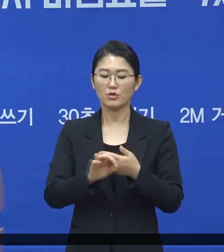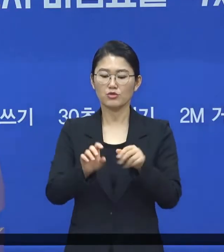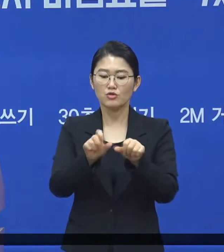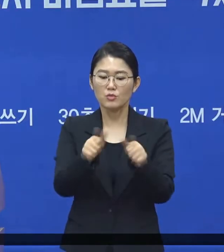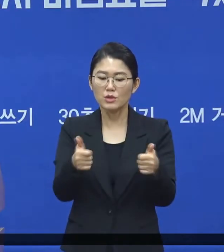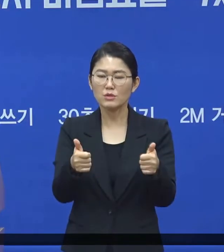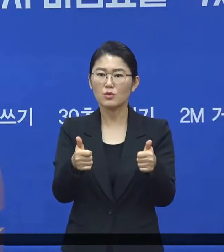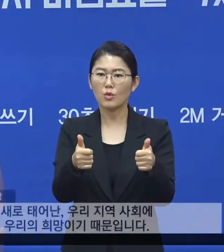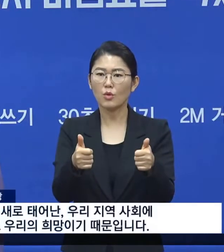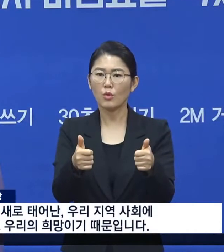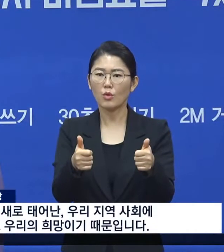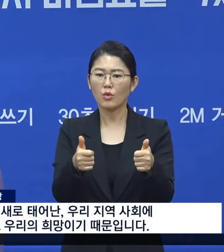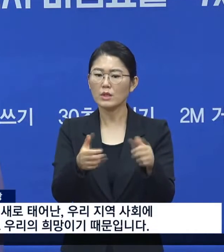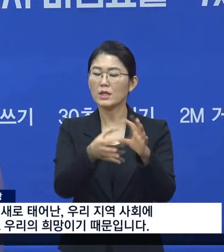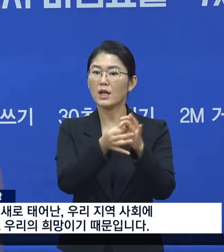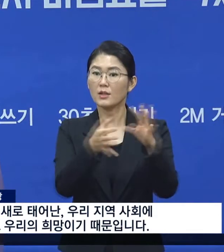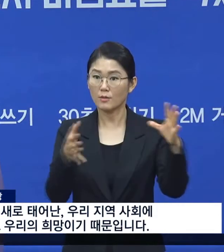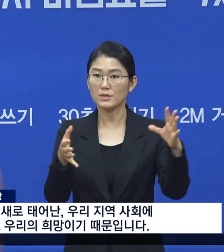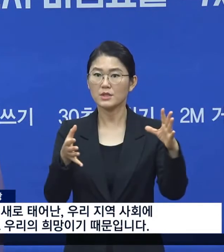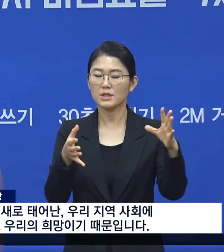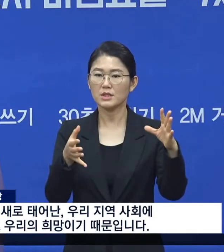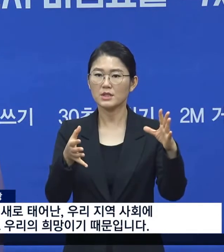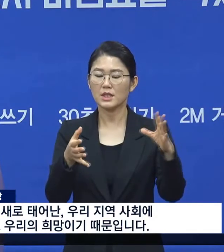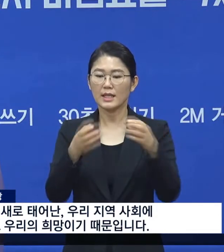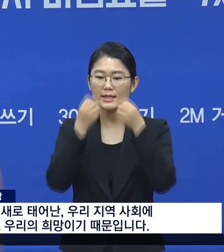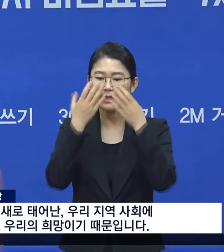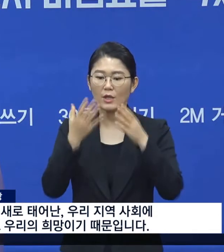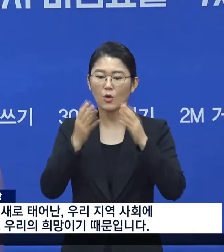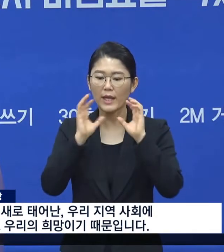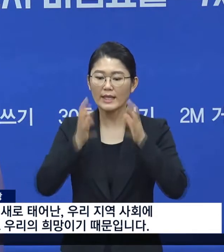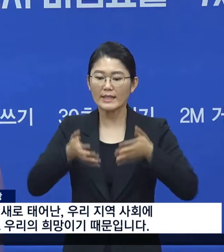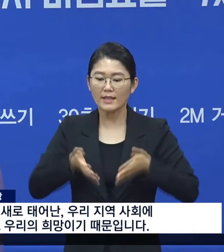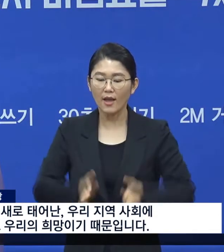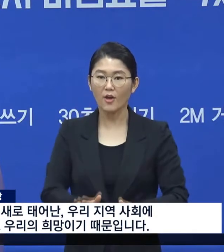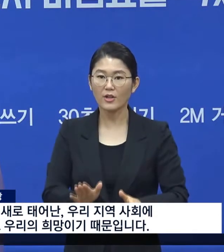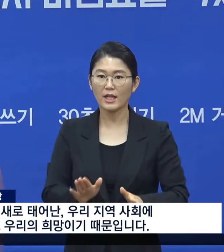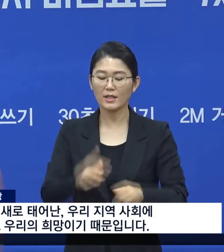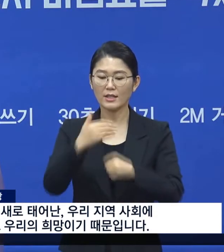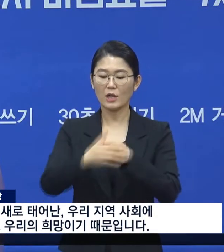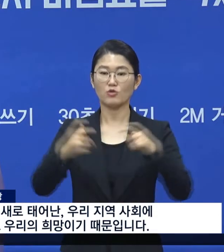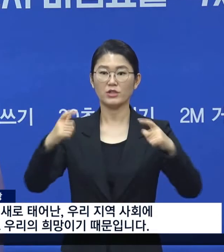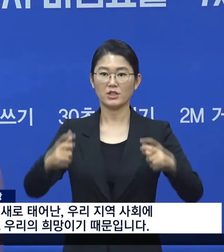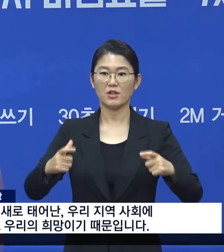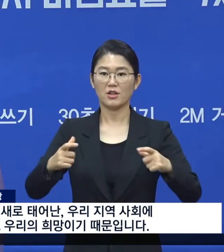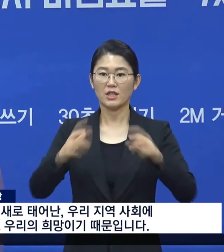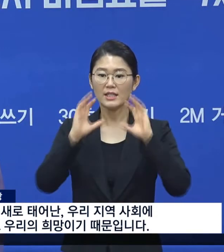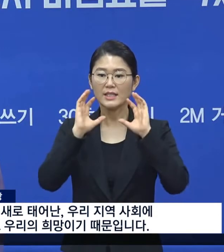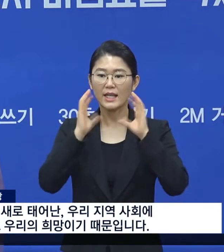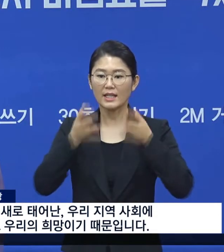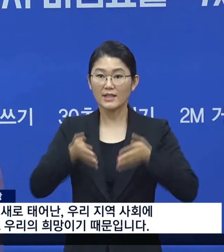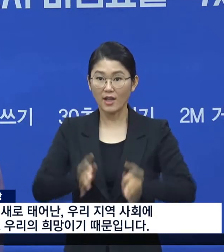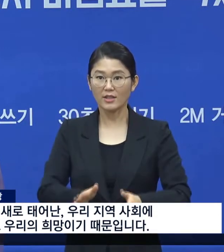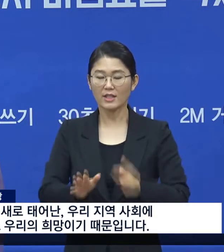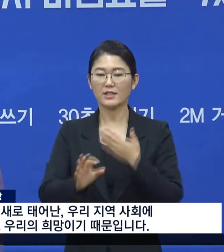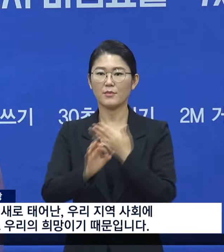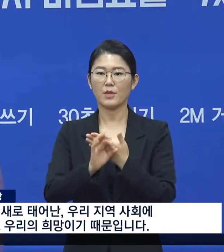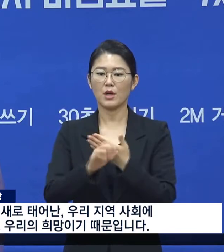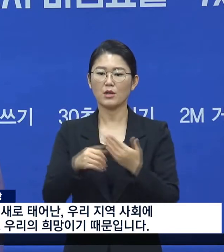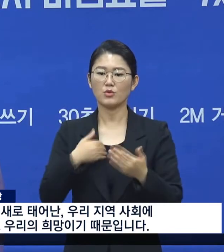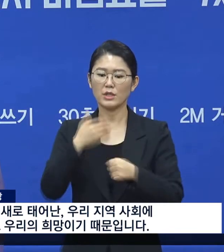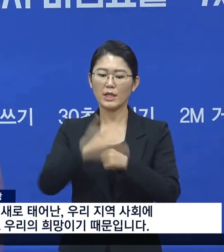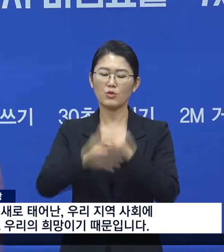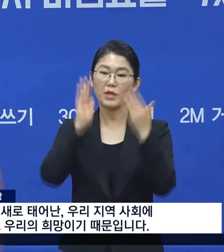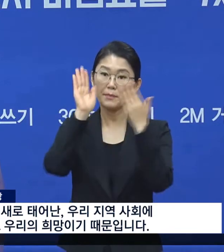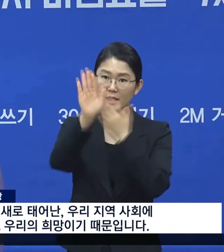주민등록이라는 형식과는 별도로 새로 태어난 그 우리 지역 사회에 태어난 신생아는 우리의